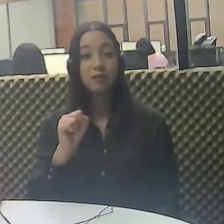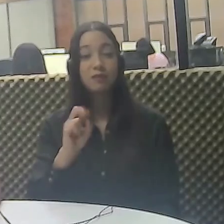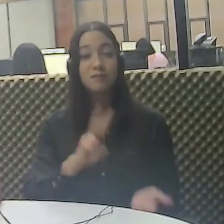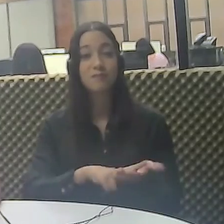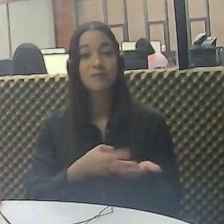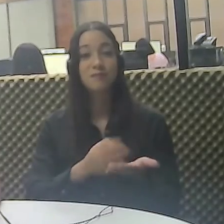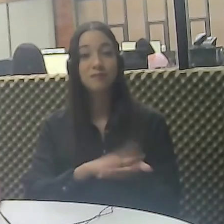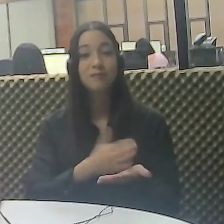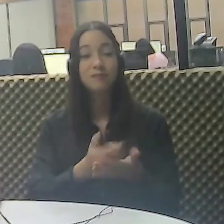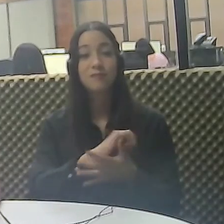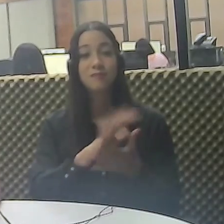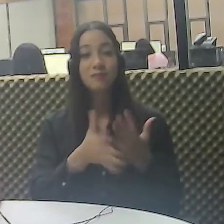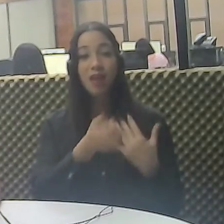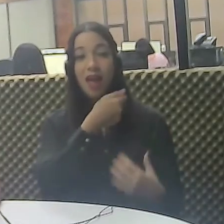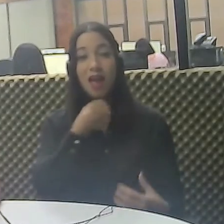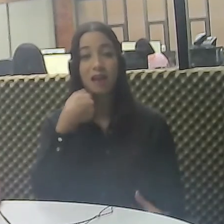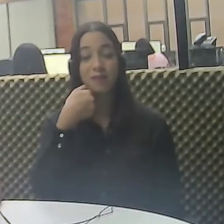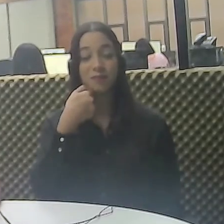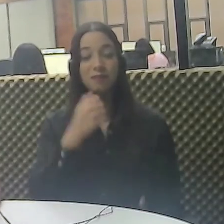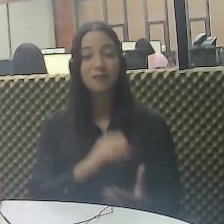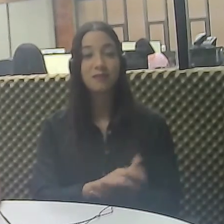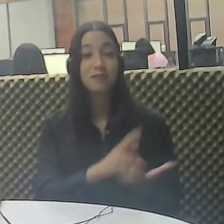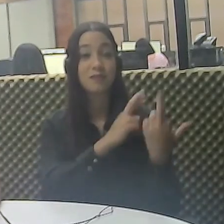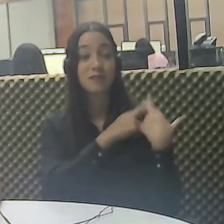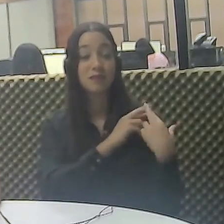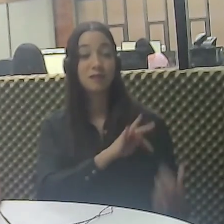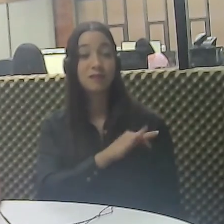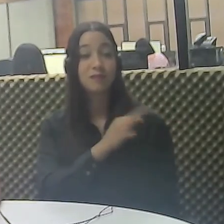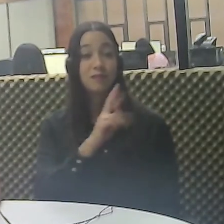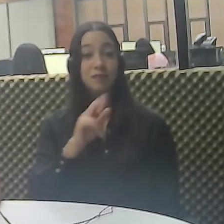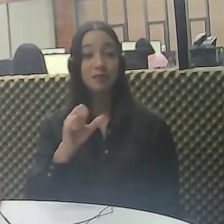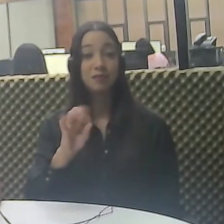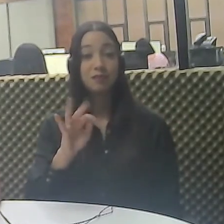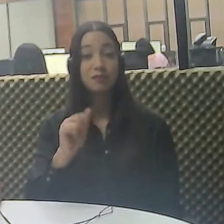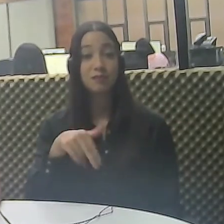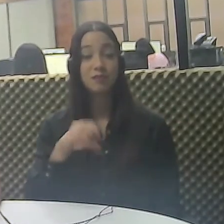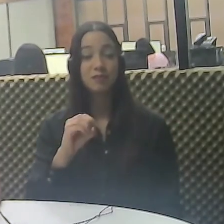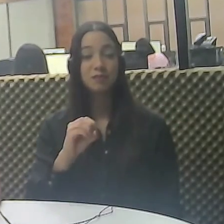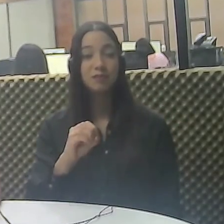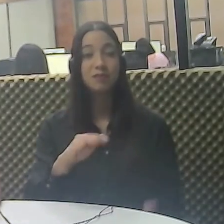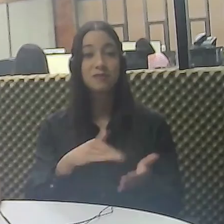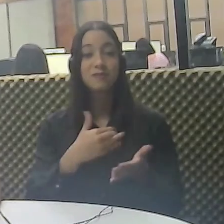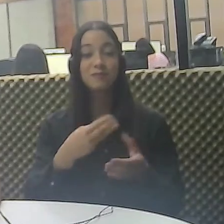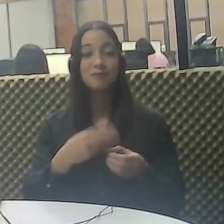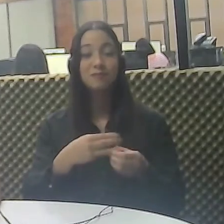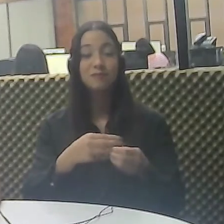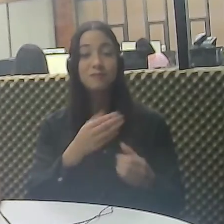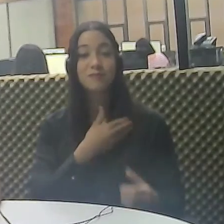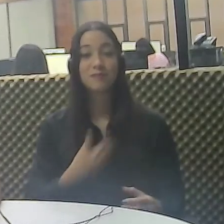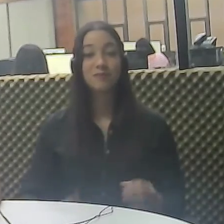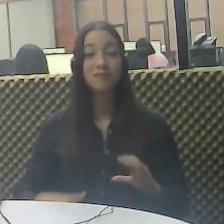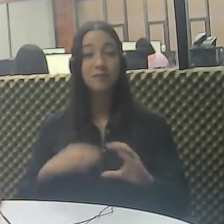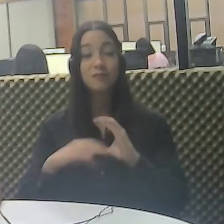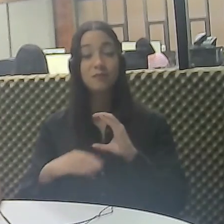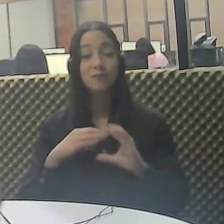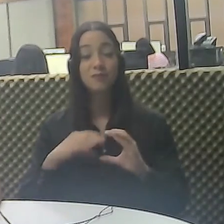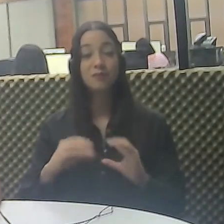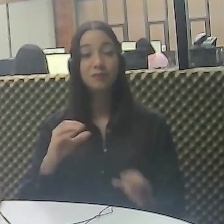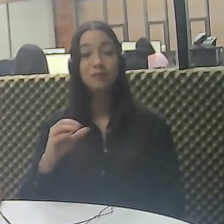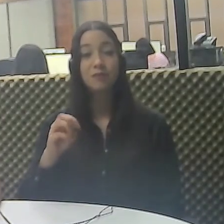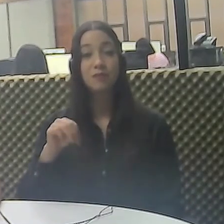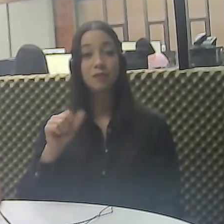tradução em Libras Amanda Valentim responsável técnico Cristiano Silva secretário municipal de governo e comunicação